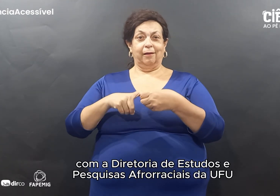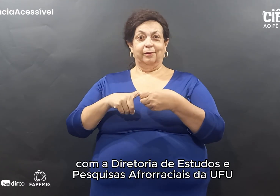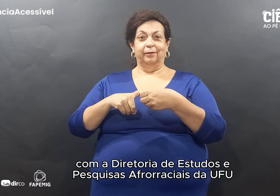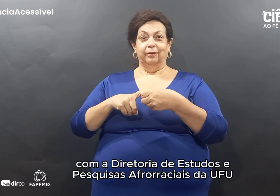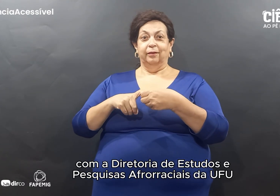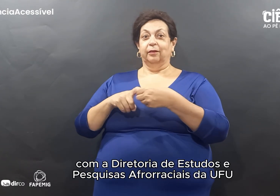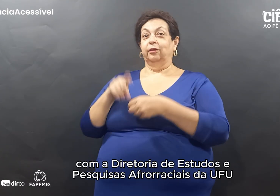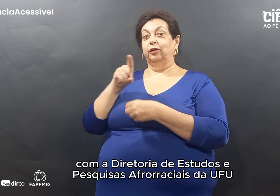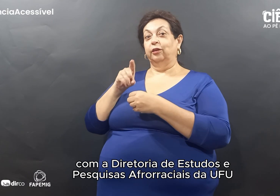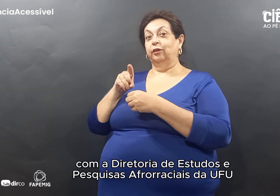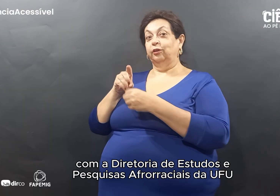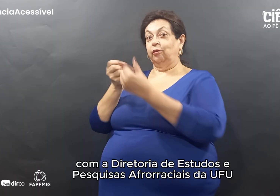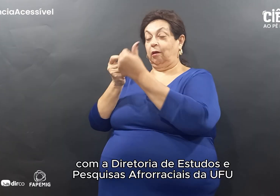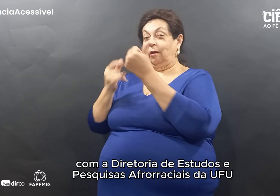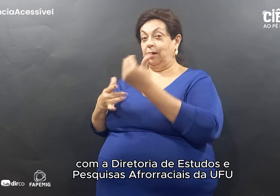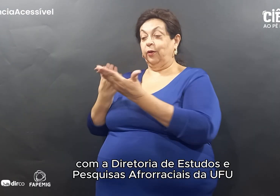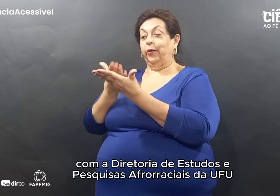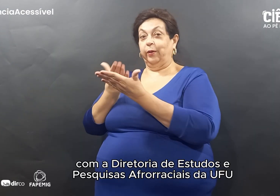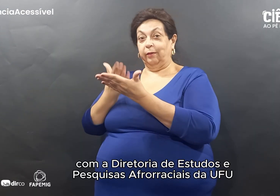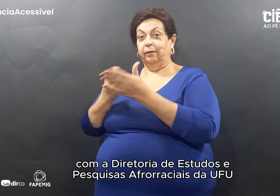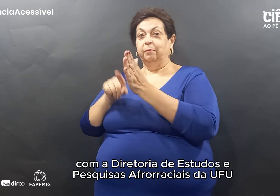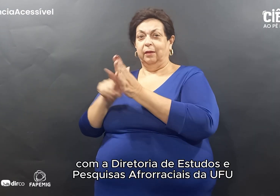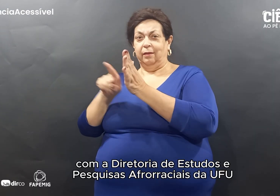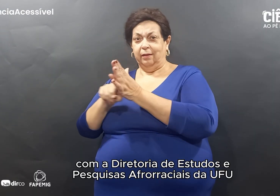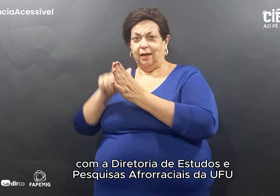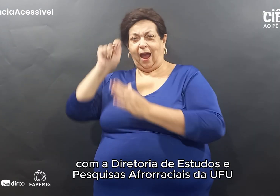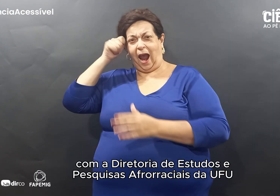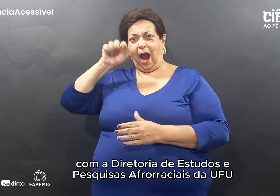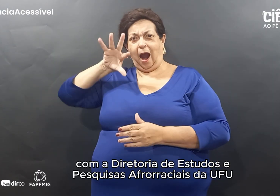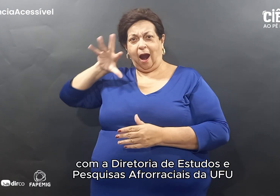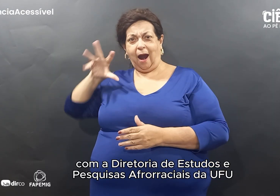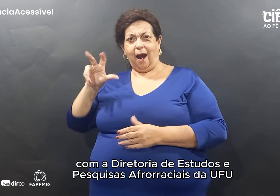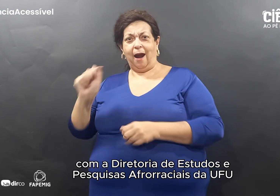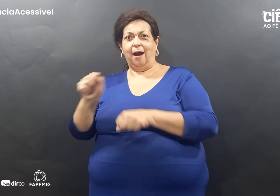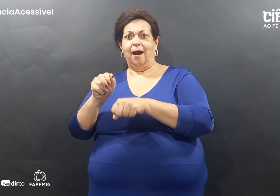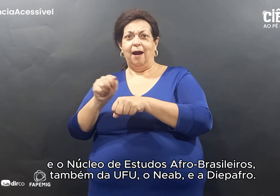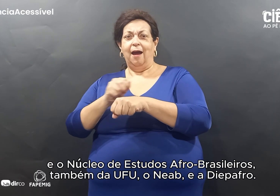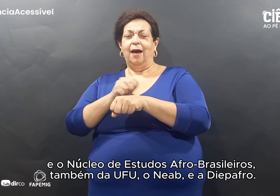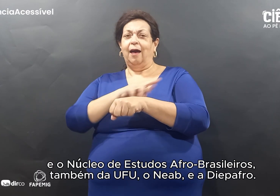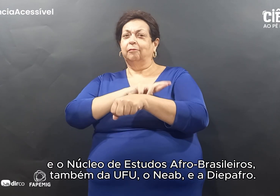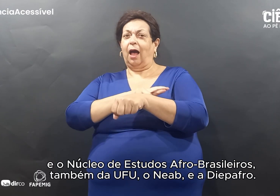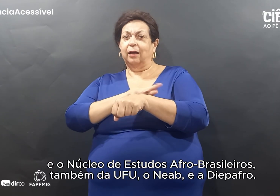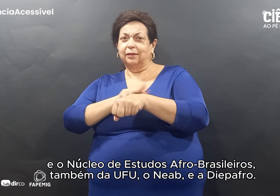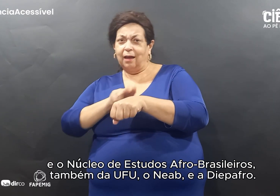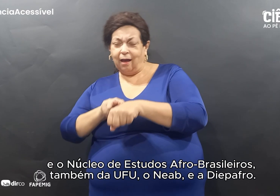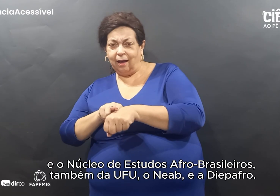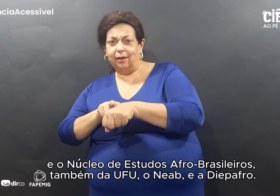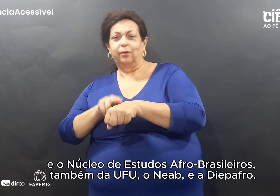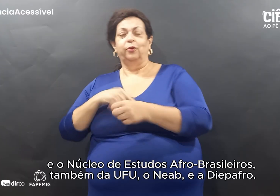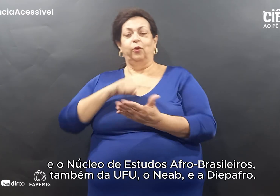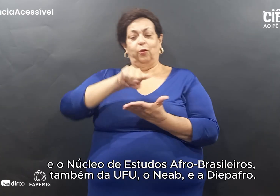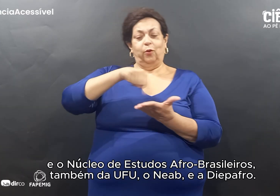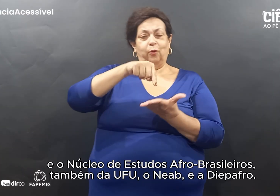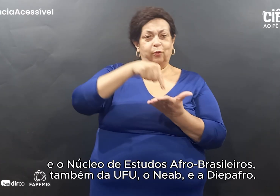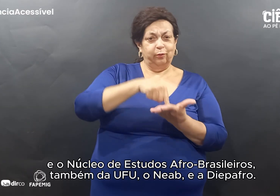a Diretoria de Estudos e Pesquisas Afro-Raciais da UFO e o Núcleo de